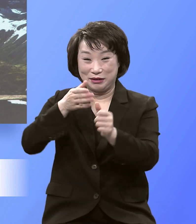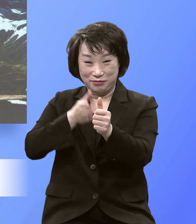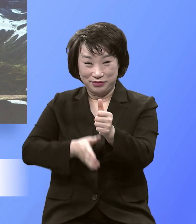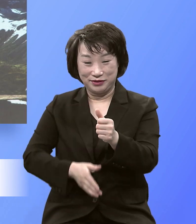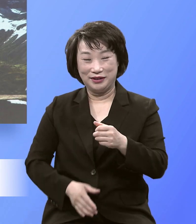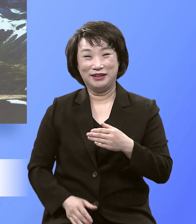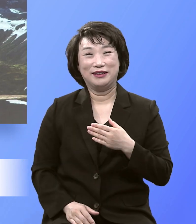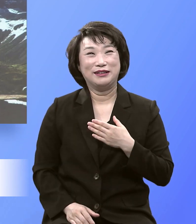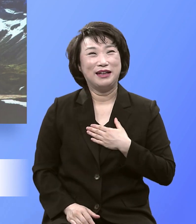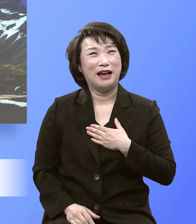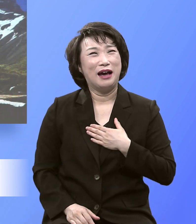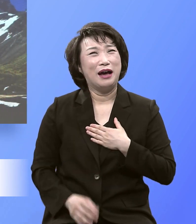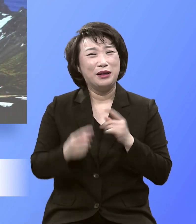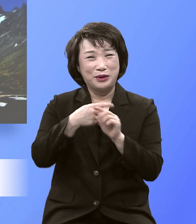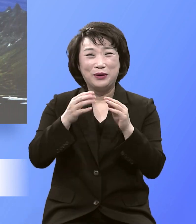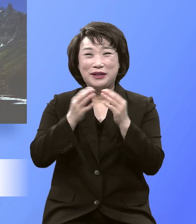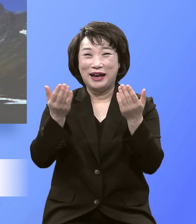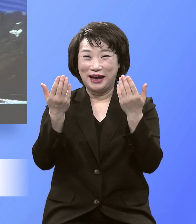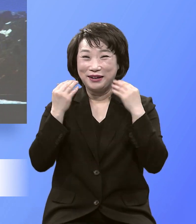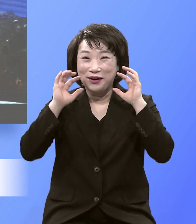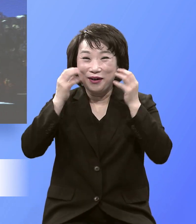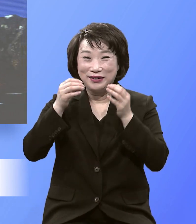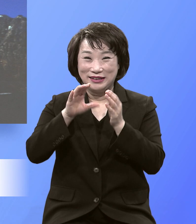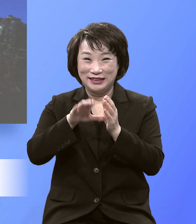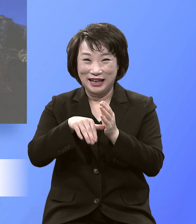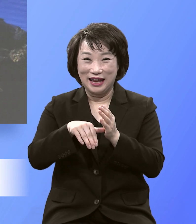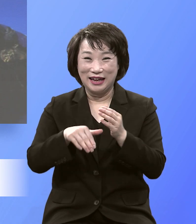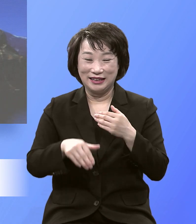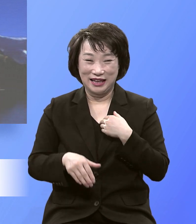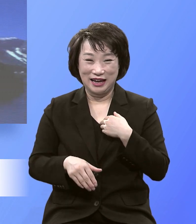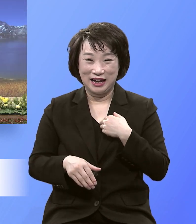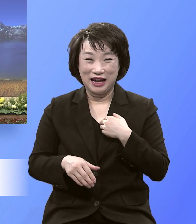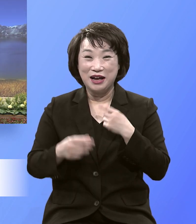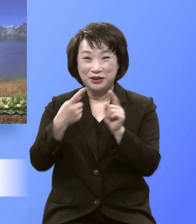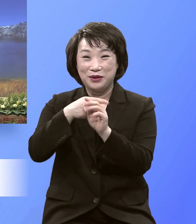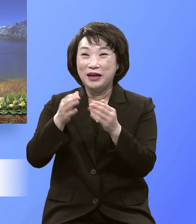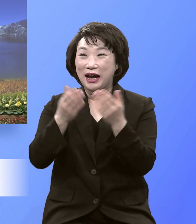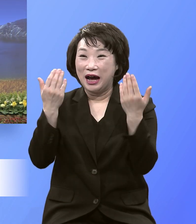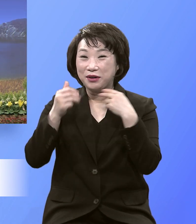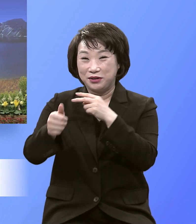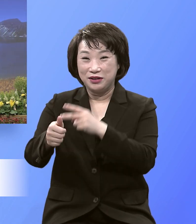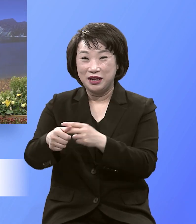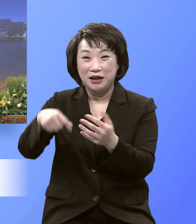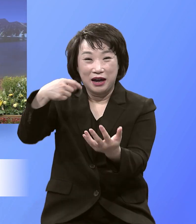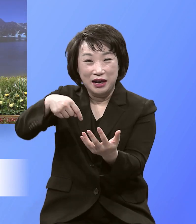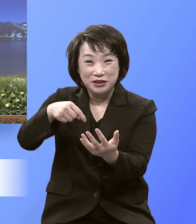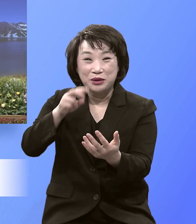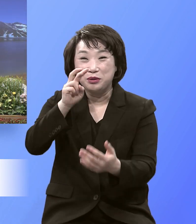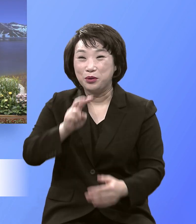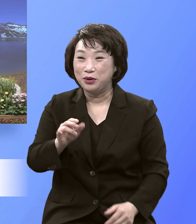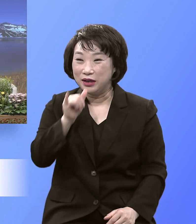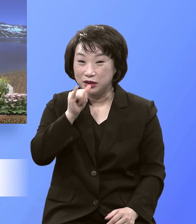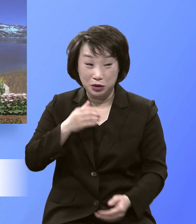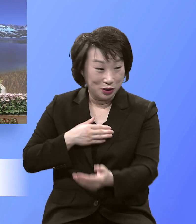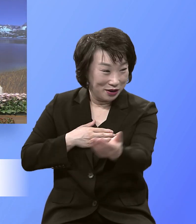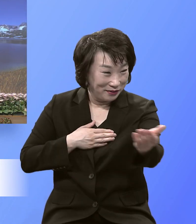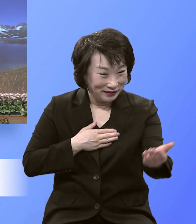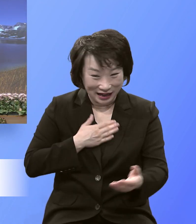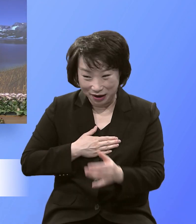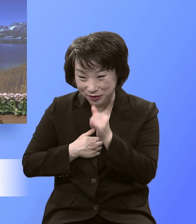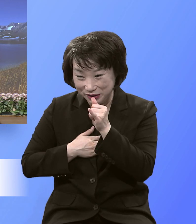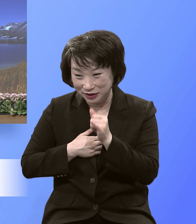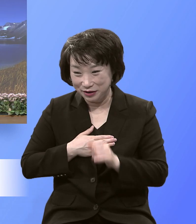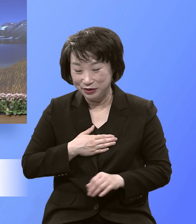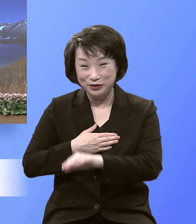제가 아주 주일학교 어렸을 때 우리 선생님이 가르쳐준 노래가 있어요. 여러분 다 알아요.